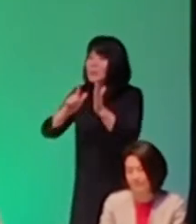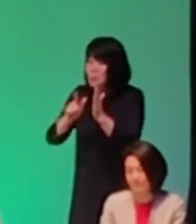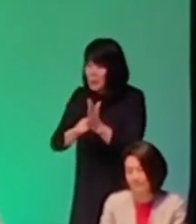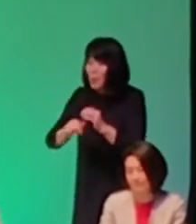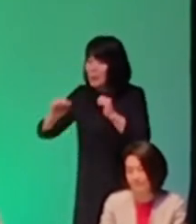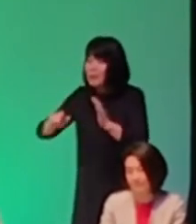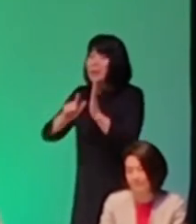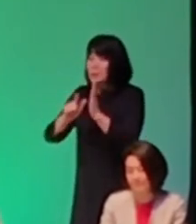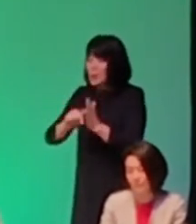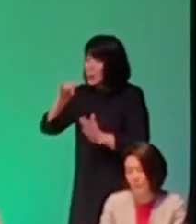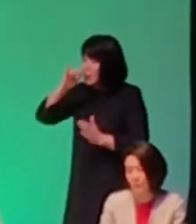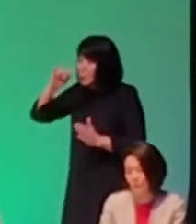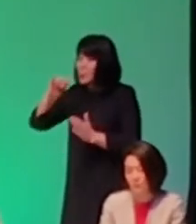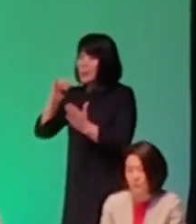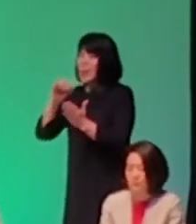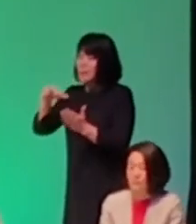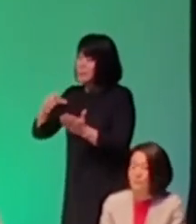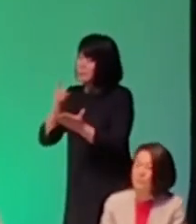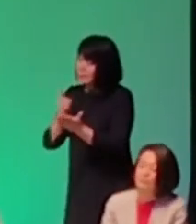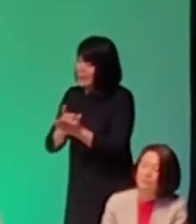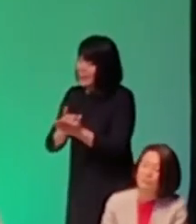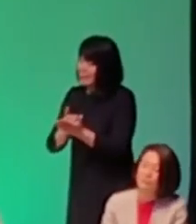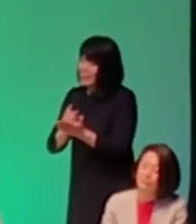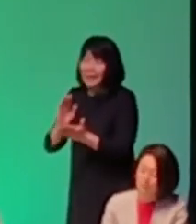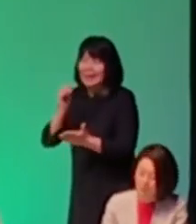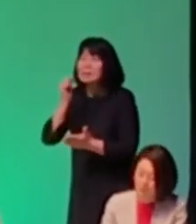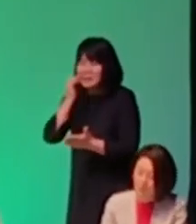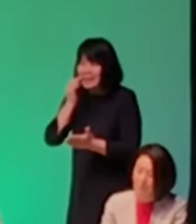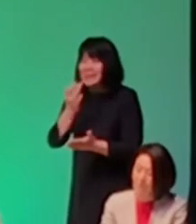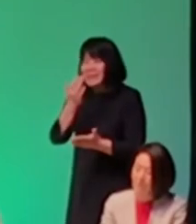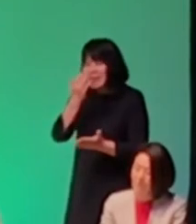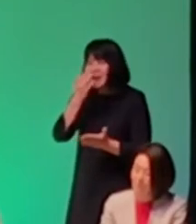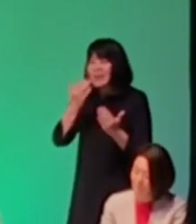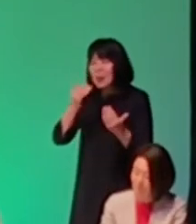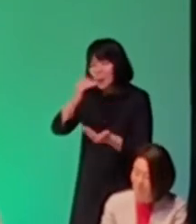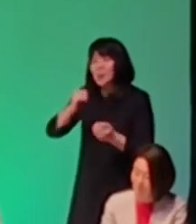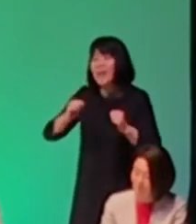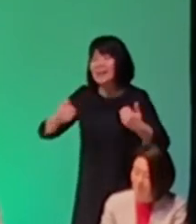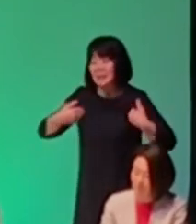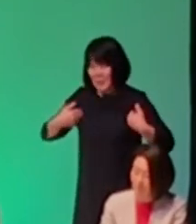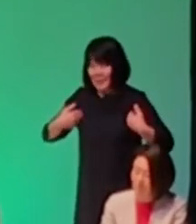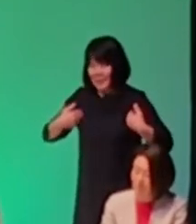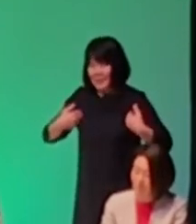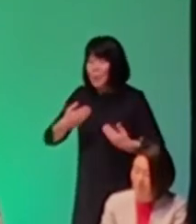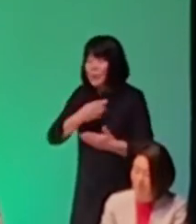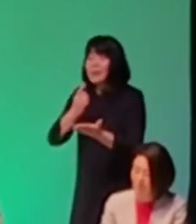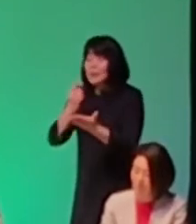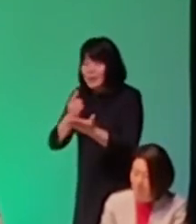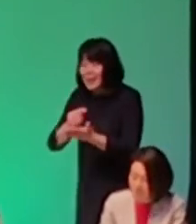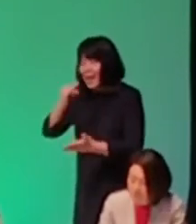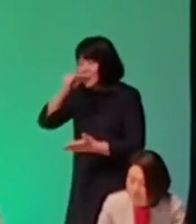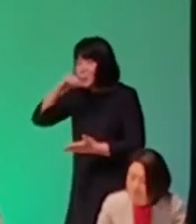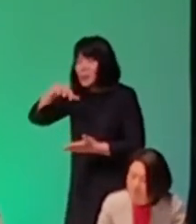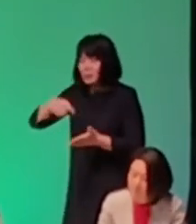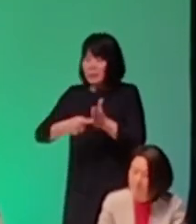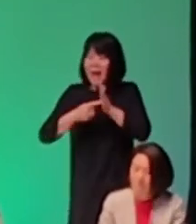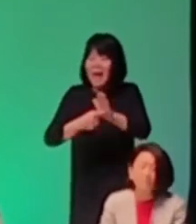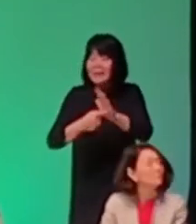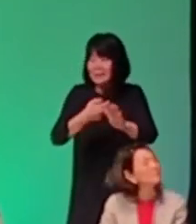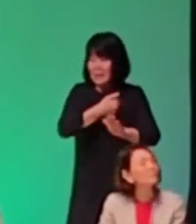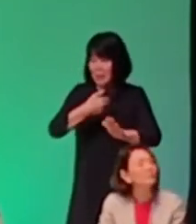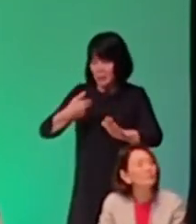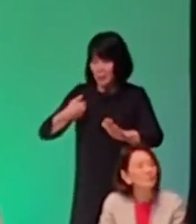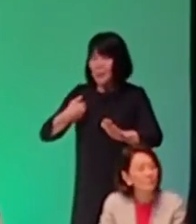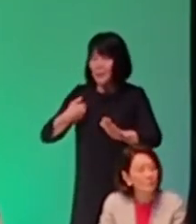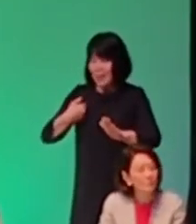得意なことだけで完結するっていうことはありえないんですけれども、できるだけ得意なところを、発揮できるようなそ